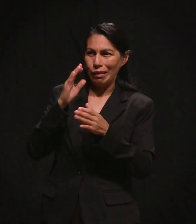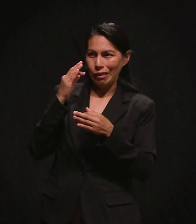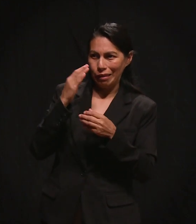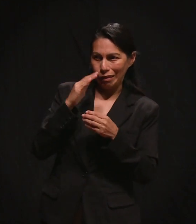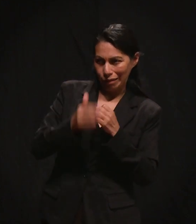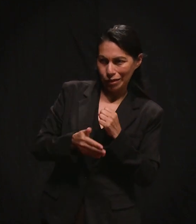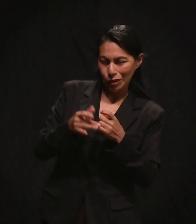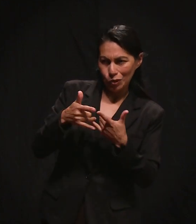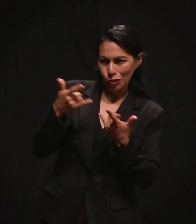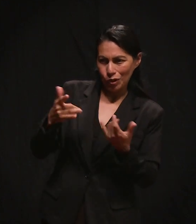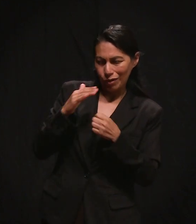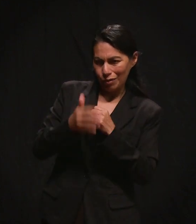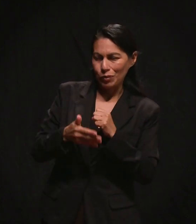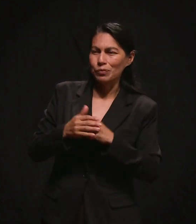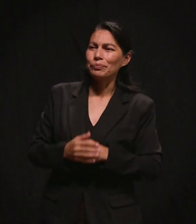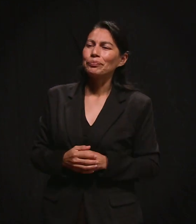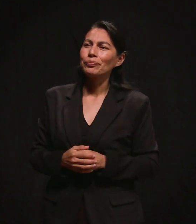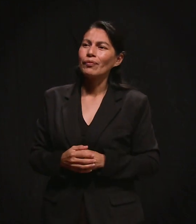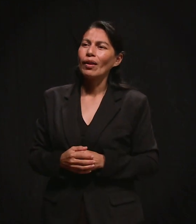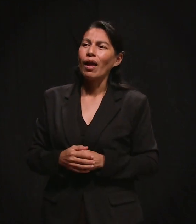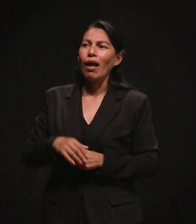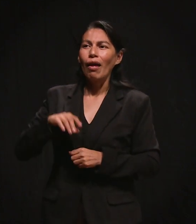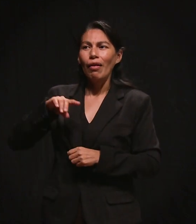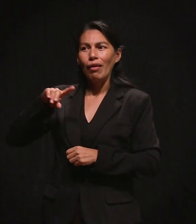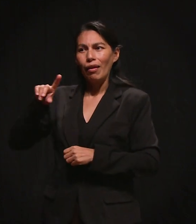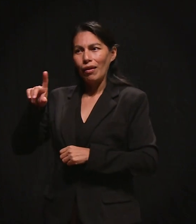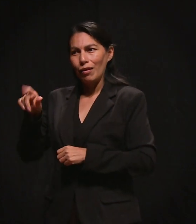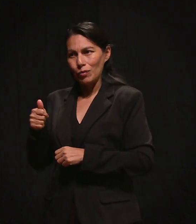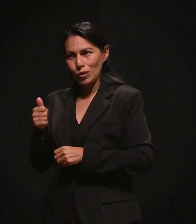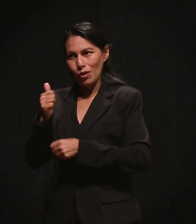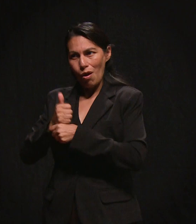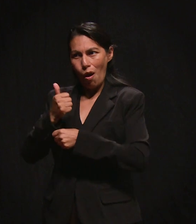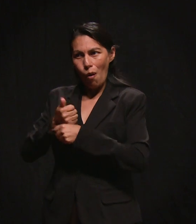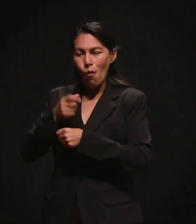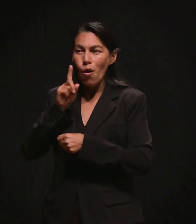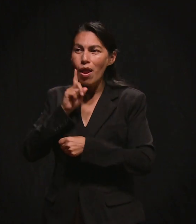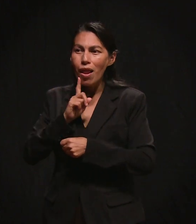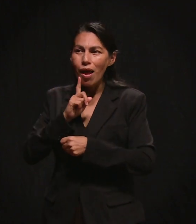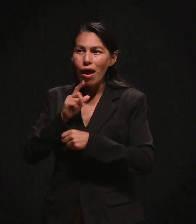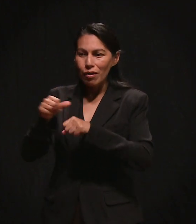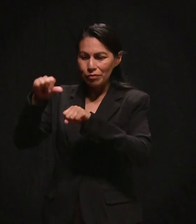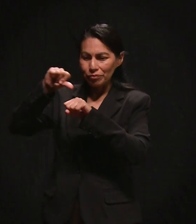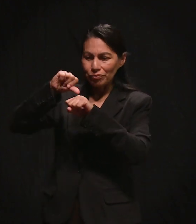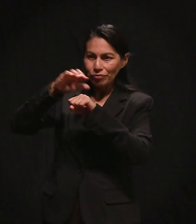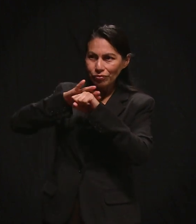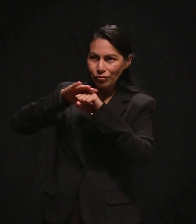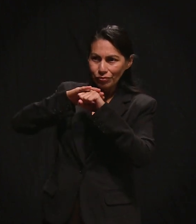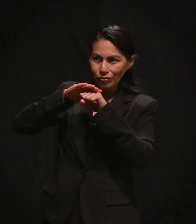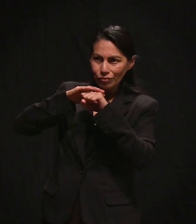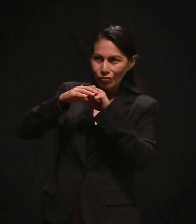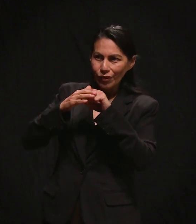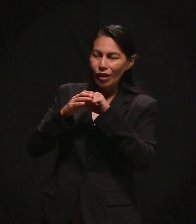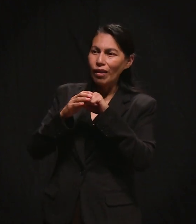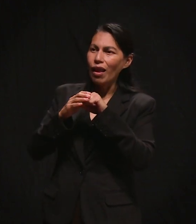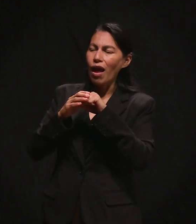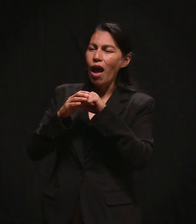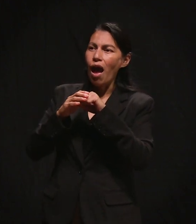relatarle. Sí. Mire, después de que mi abuelita fue ungida, se